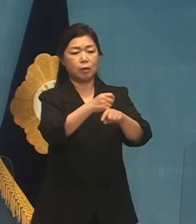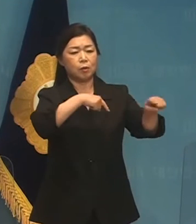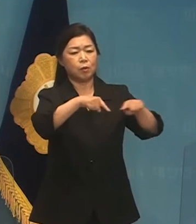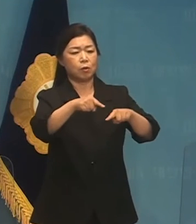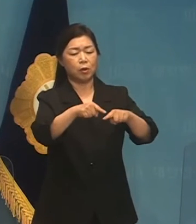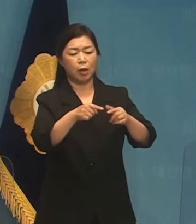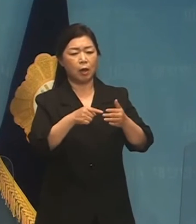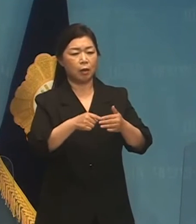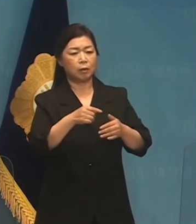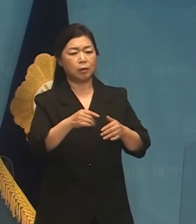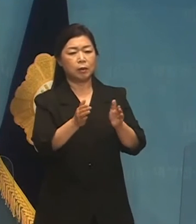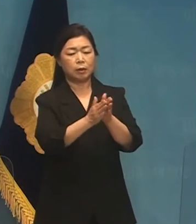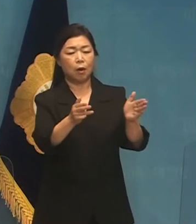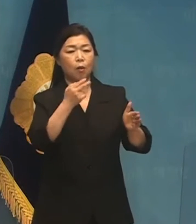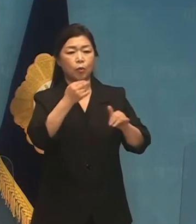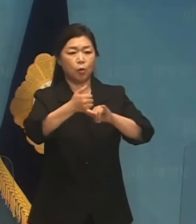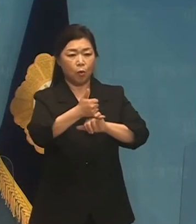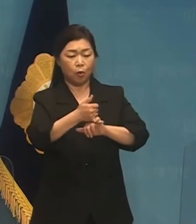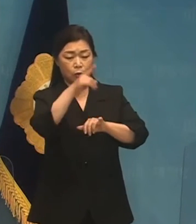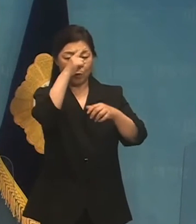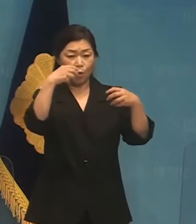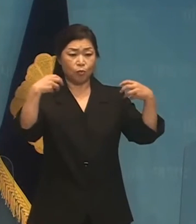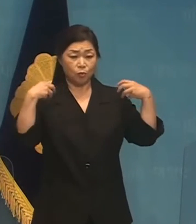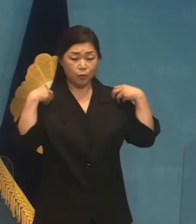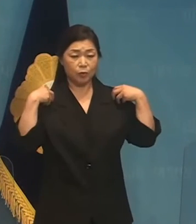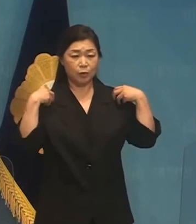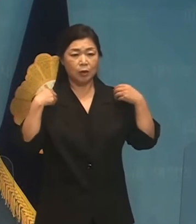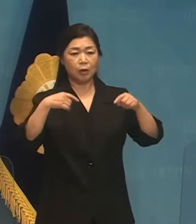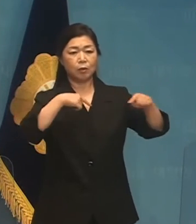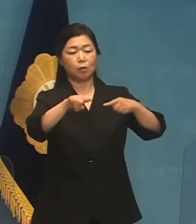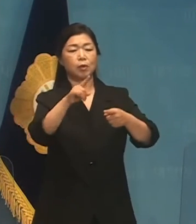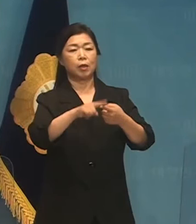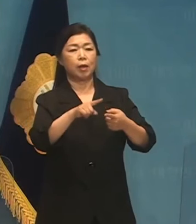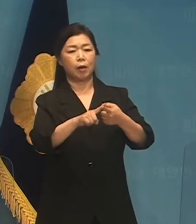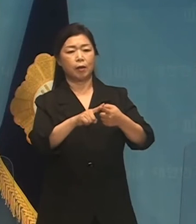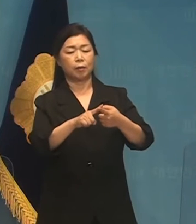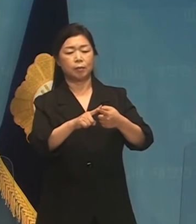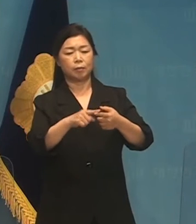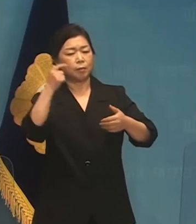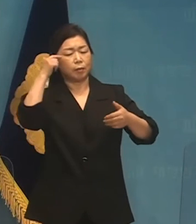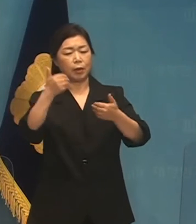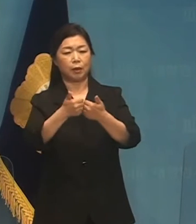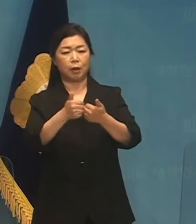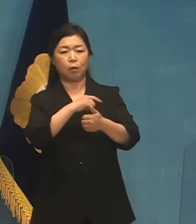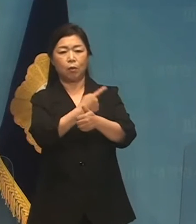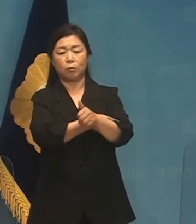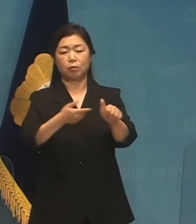추진되지 않도록 정부 정책에 대한 비토권을 부여하겠습니다.